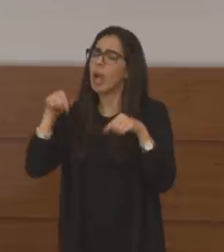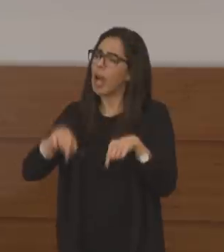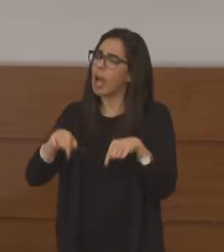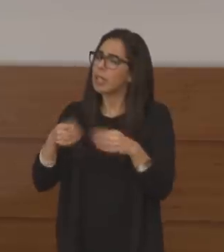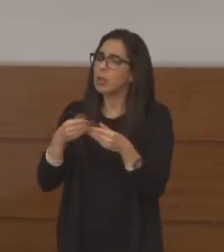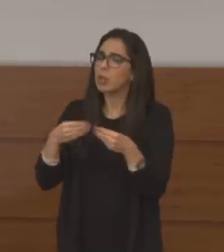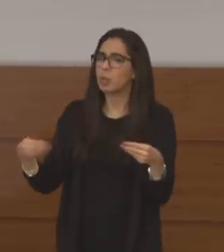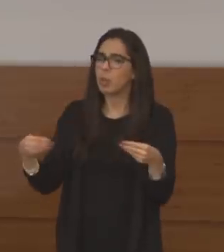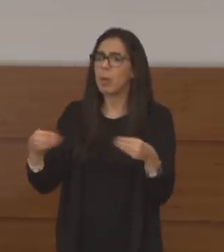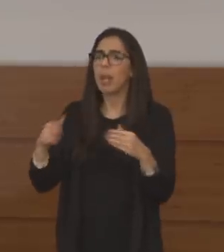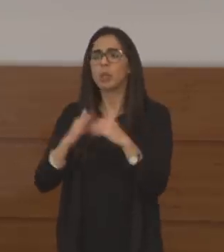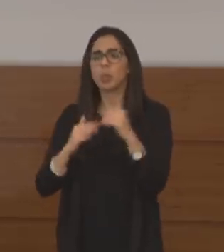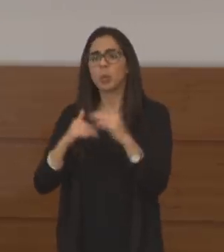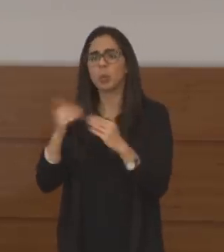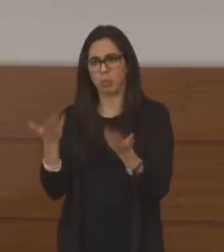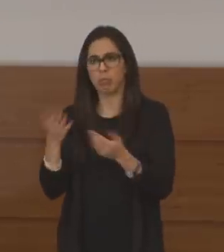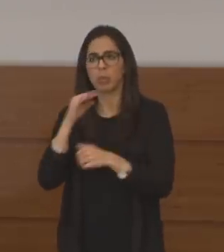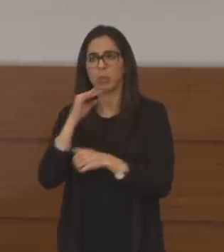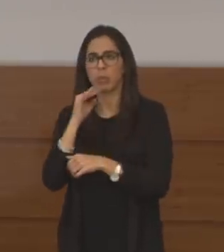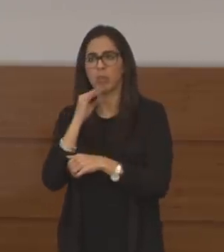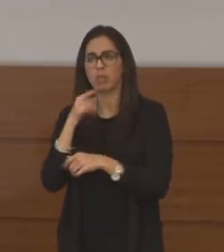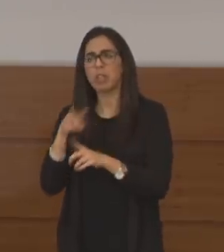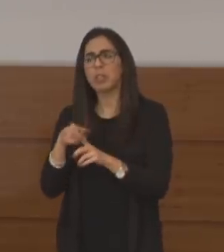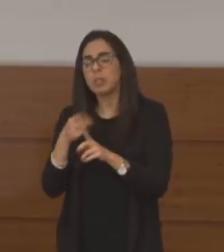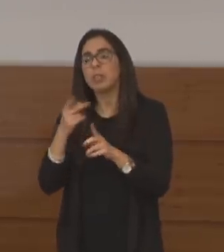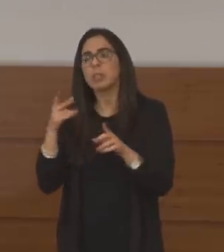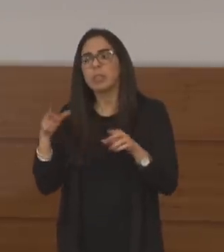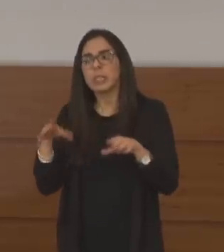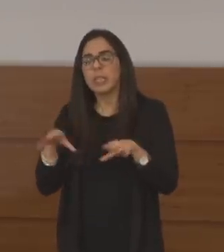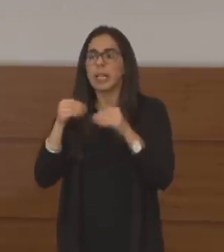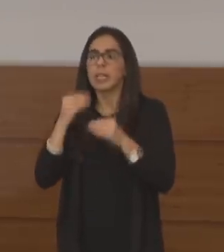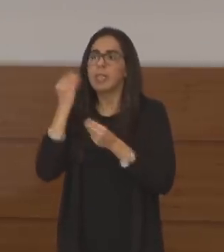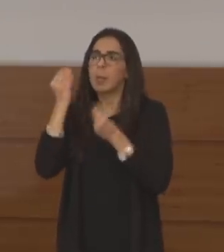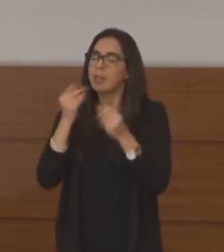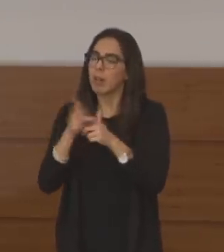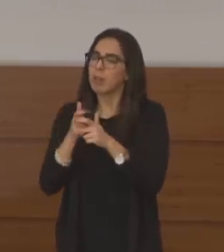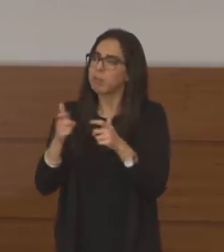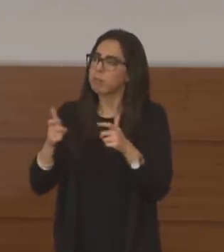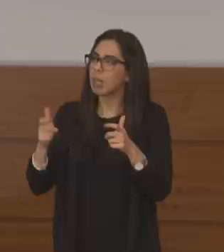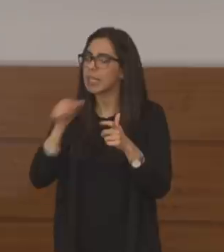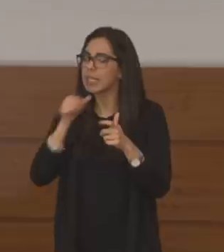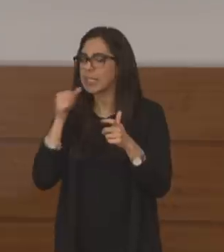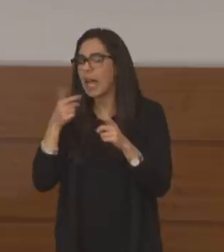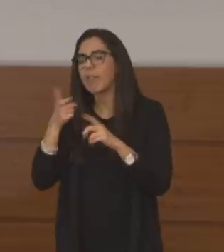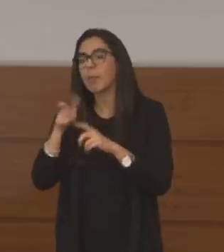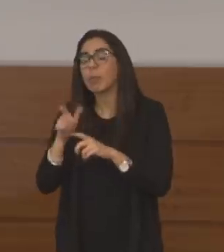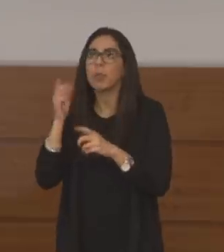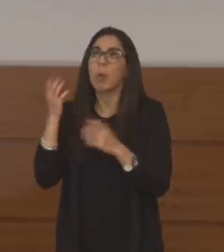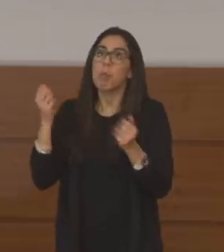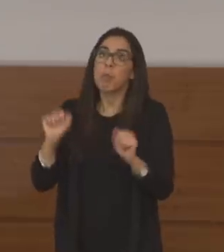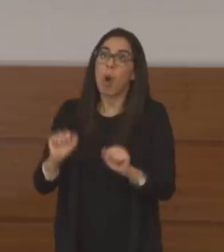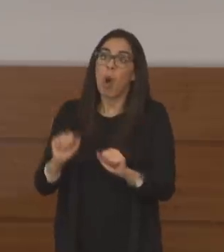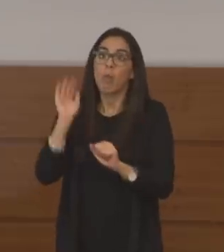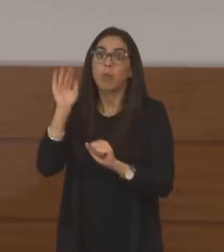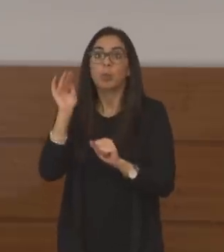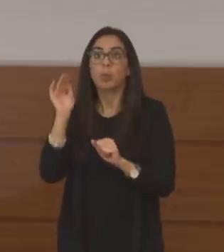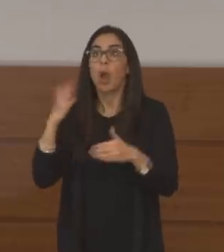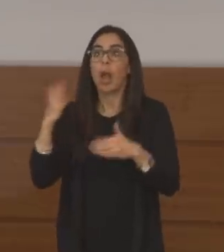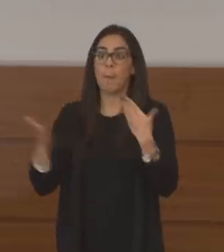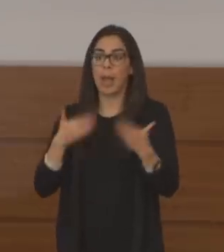anzi si stanno potenziando per un eventuale esigenza che ci auguriamo che non debba